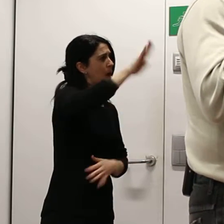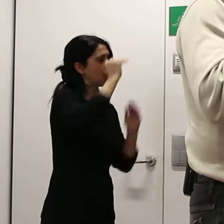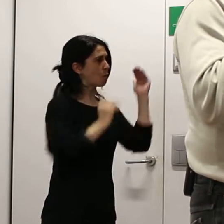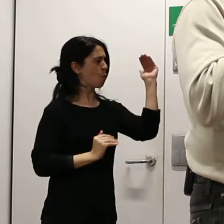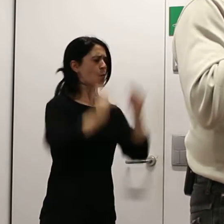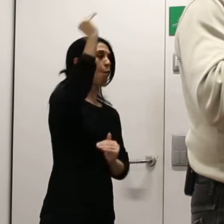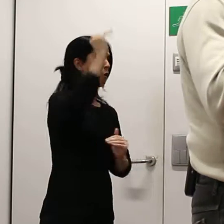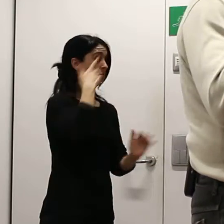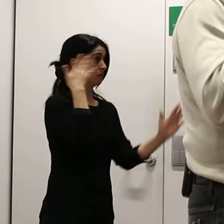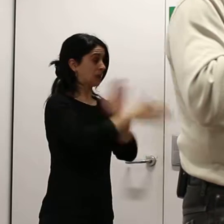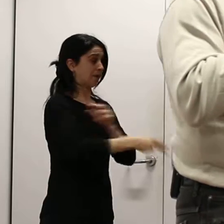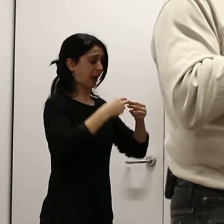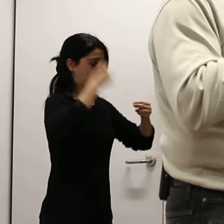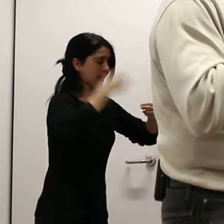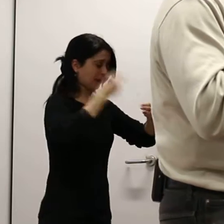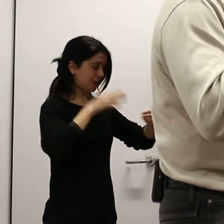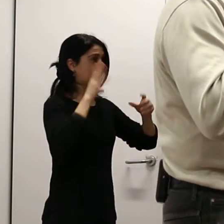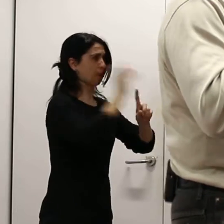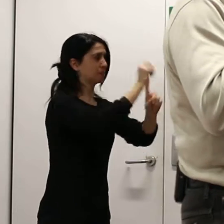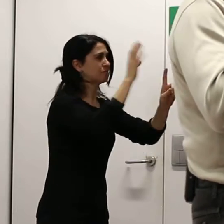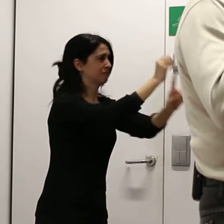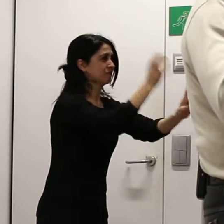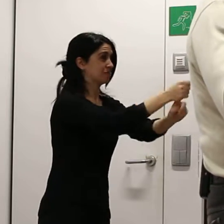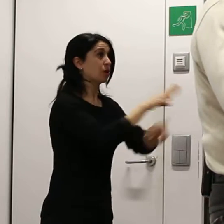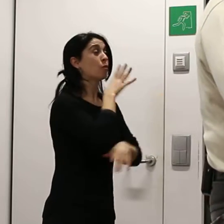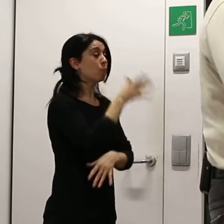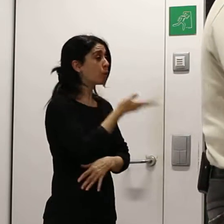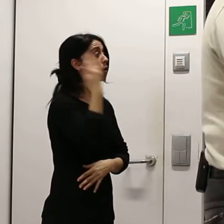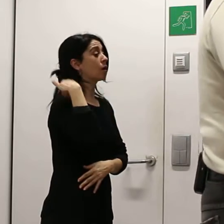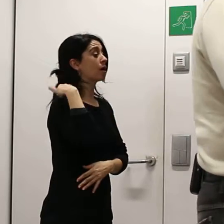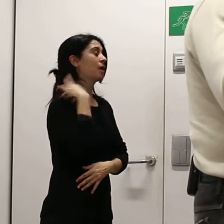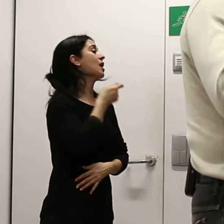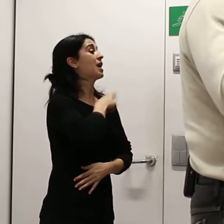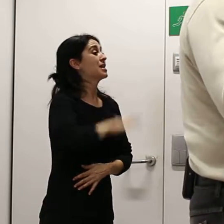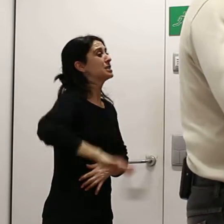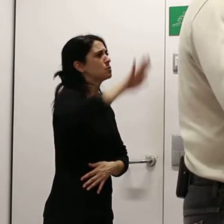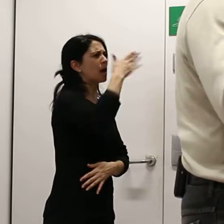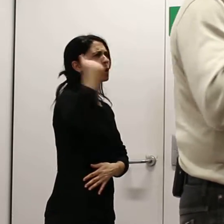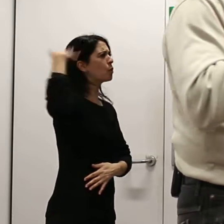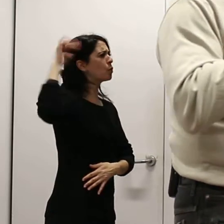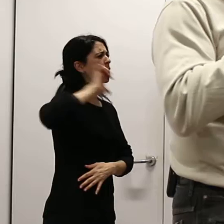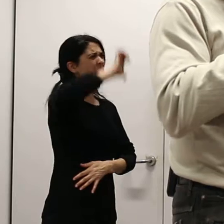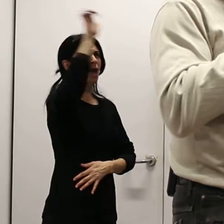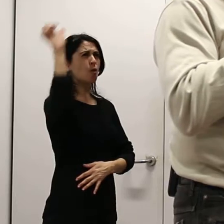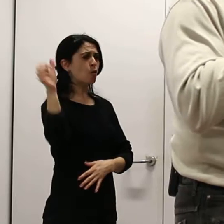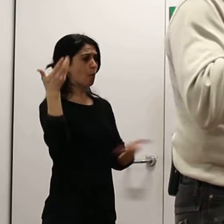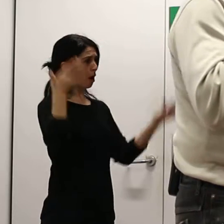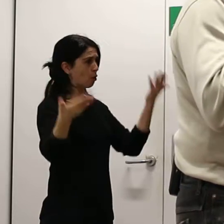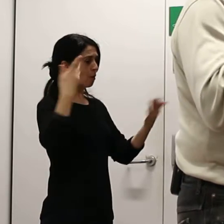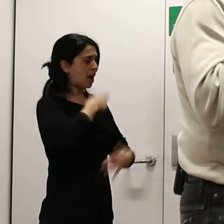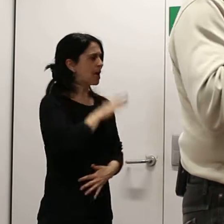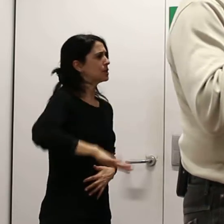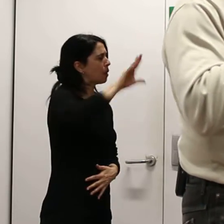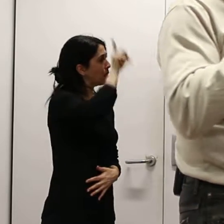Vamos batiendo récords porque hemos pasado de ser el país con la electricidad, uno de los países más baratos de Europa en electricidad, a justo lo